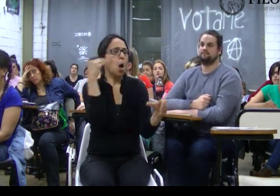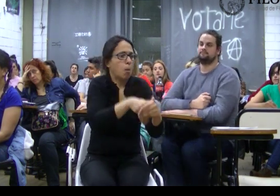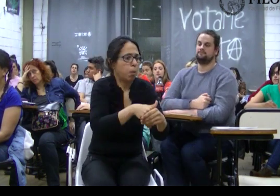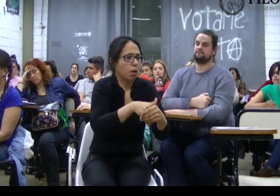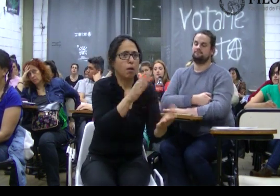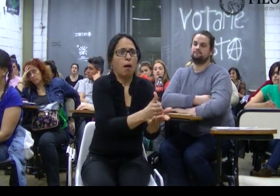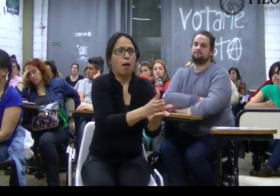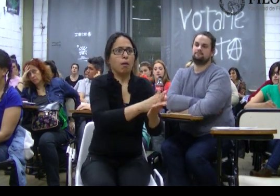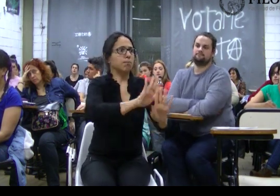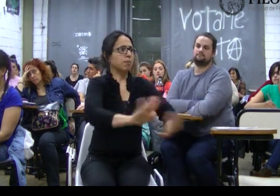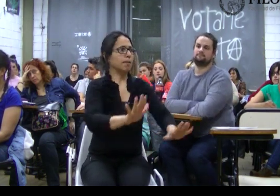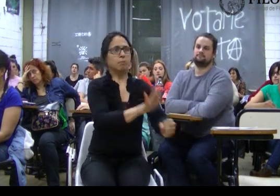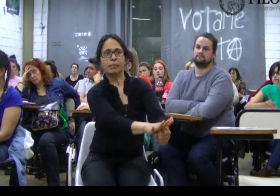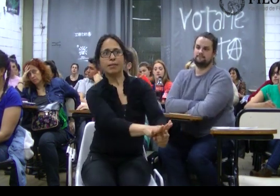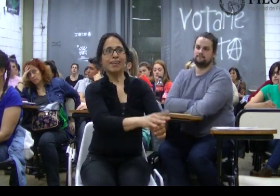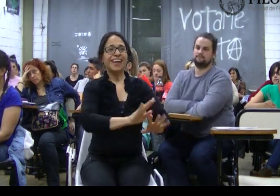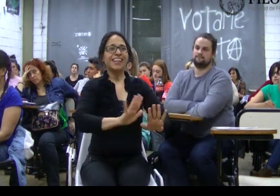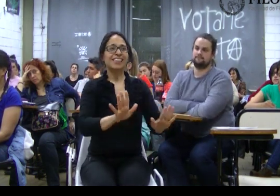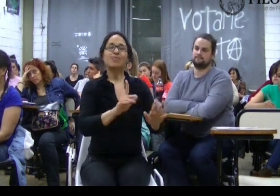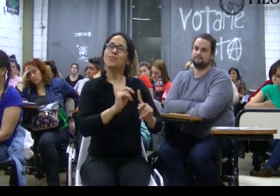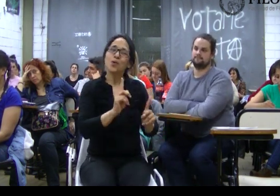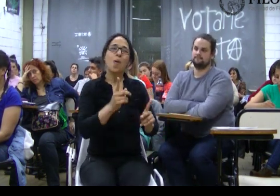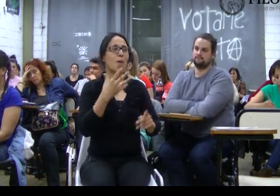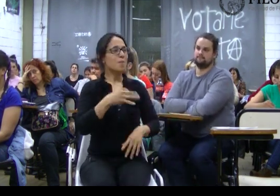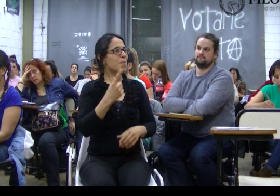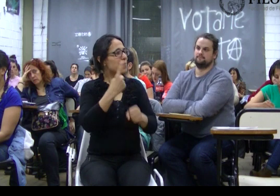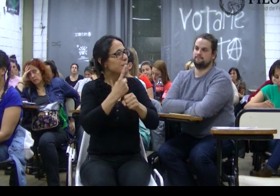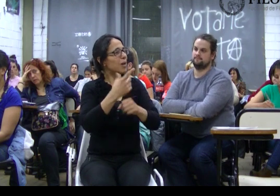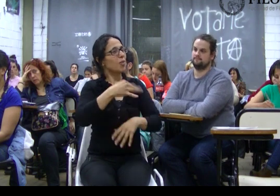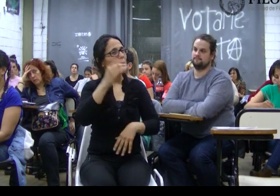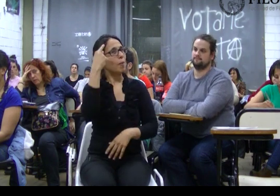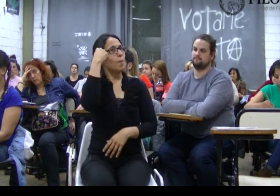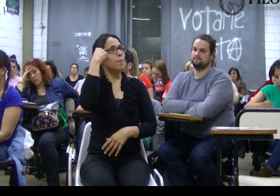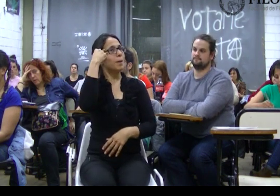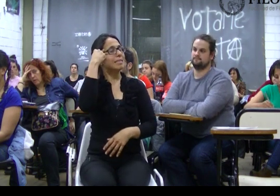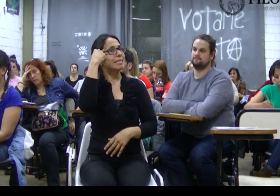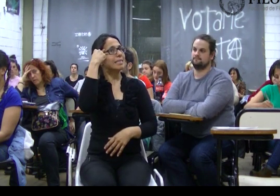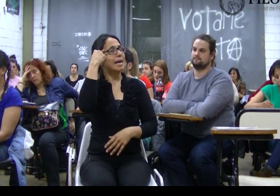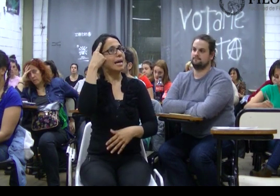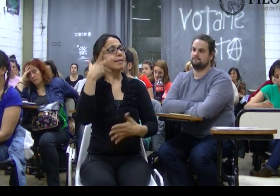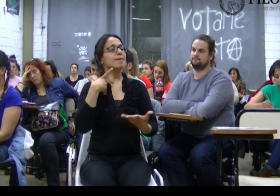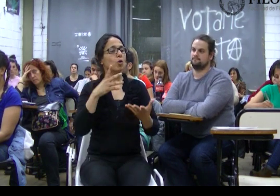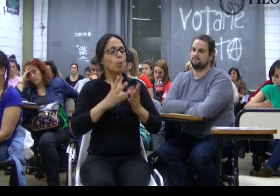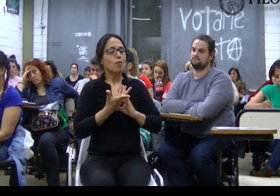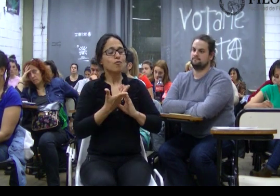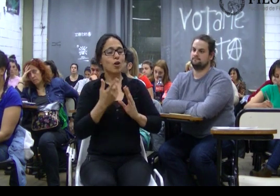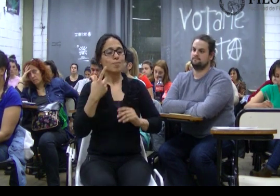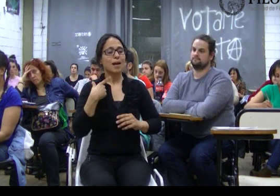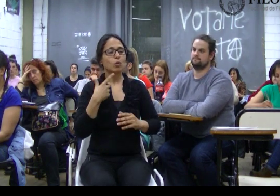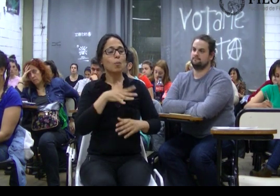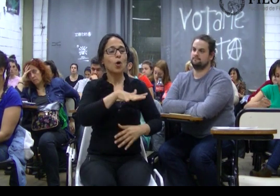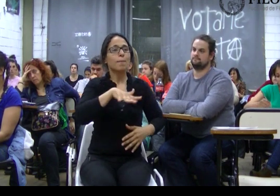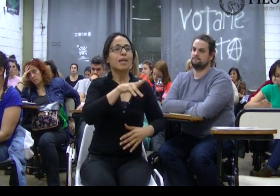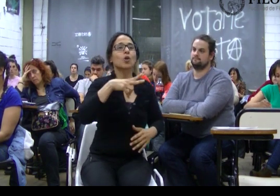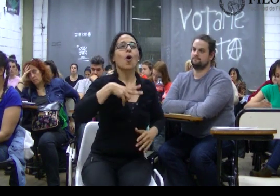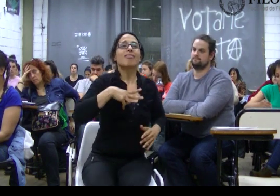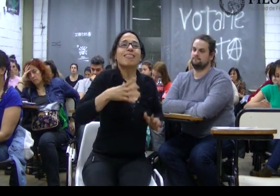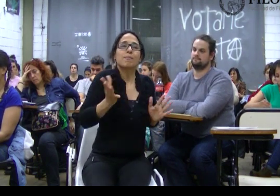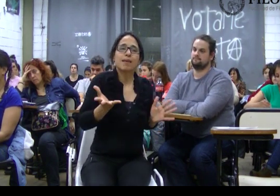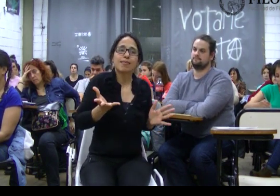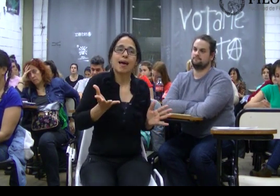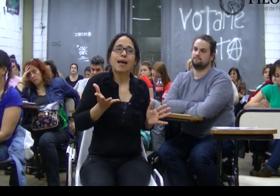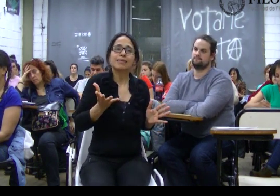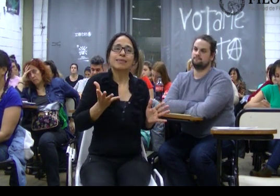no nos damos un tiempo para poder pensar cómo generar un espacio, primero, de intimidad y, en segundo lugar, una